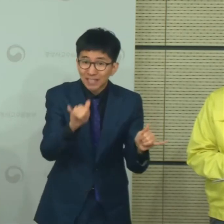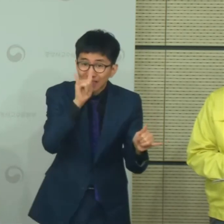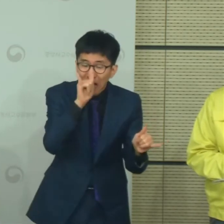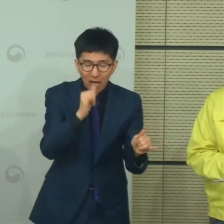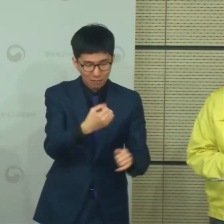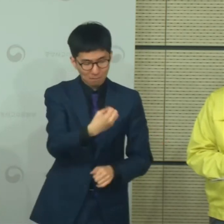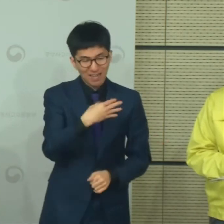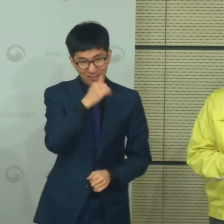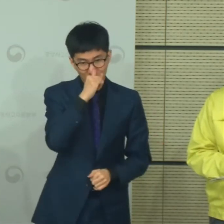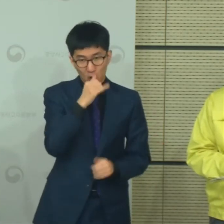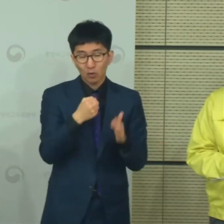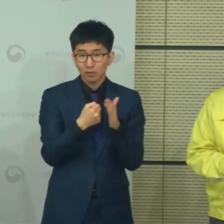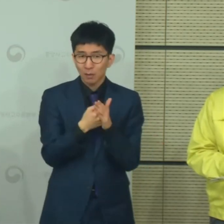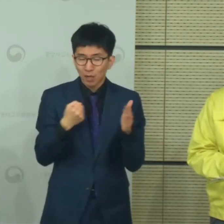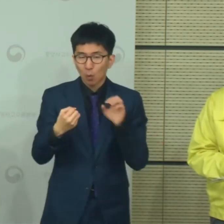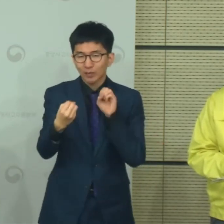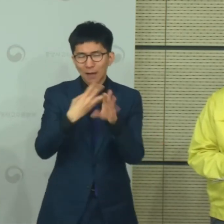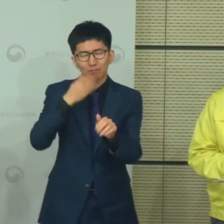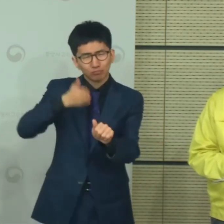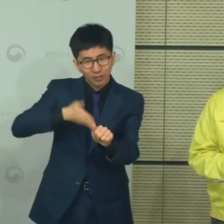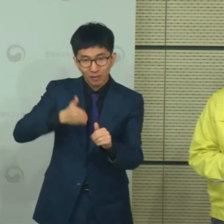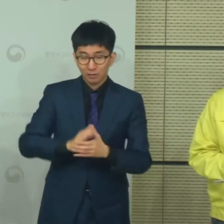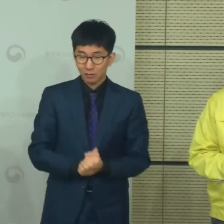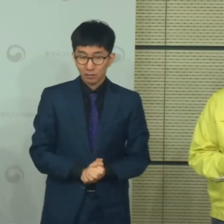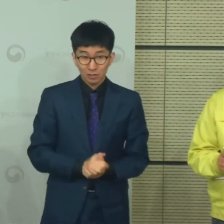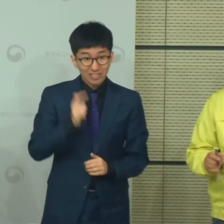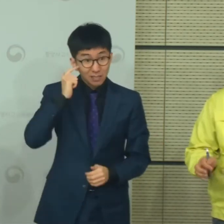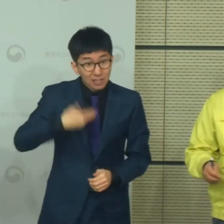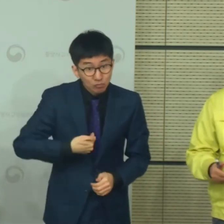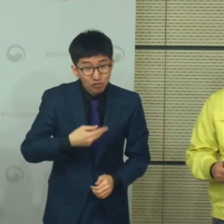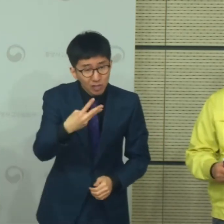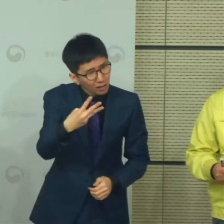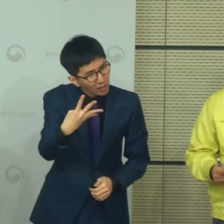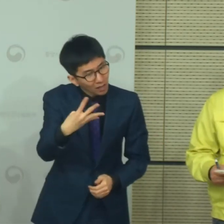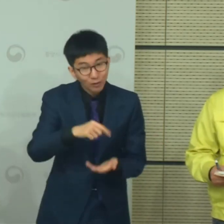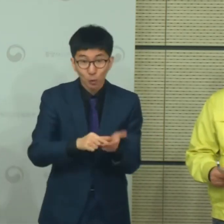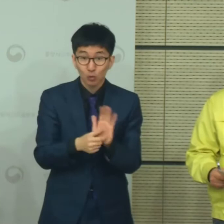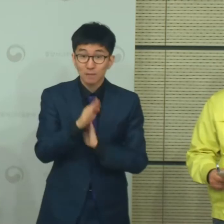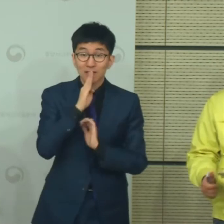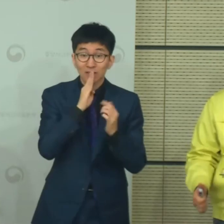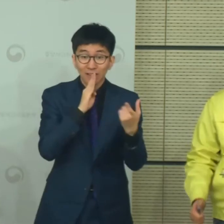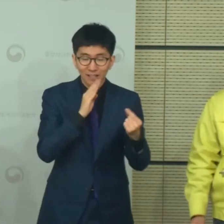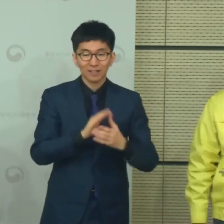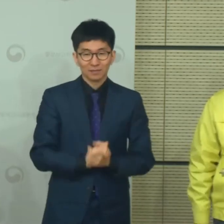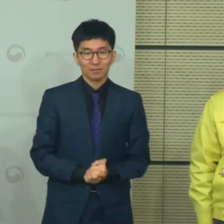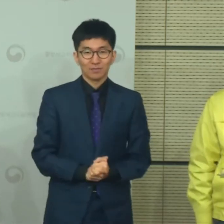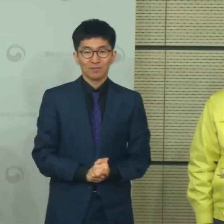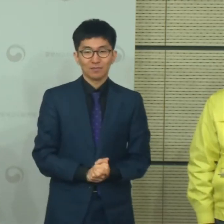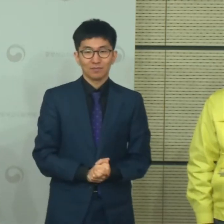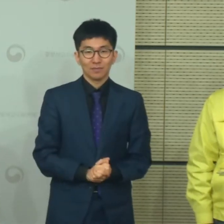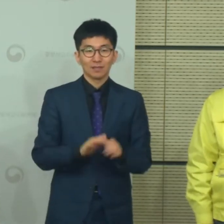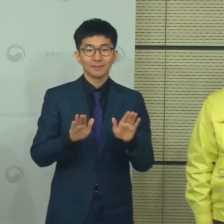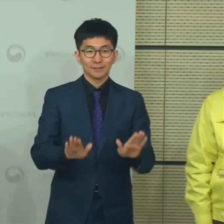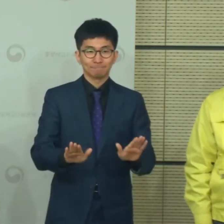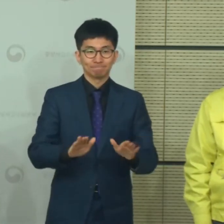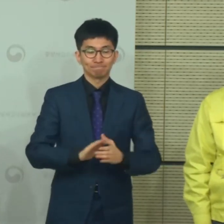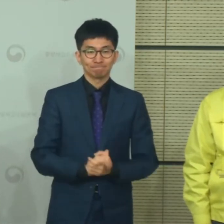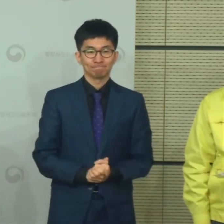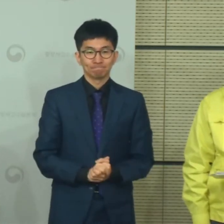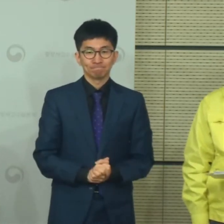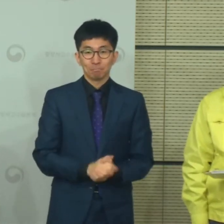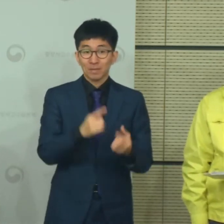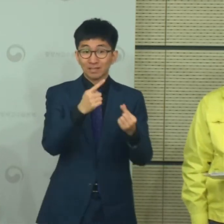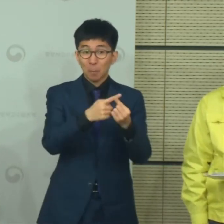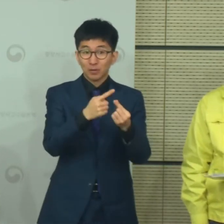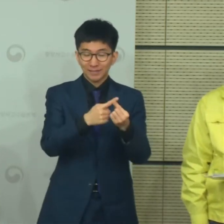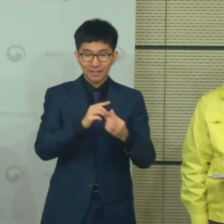가지를 네 가지를 주셨나요? 세 가지인가 네 가지를 주셨는데요. 첫 번째 질문 그